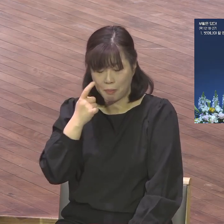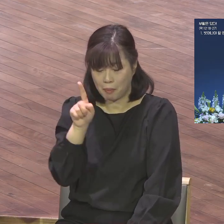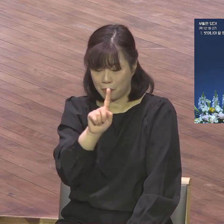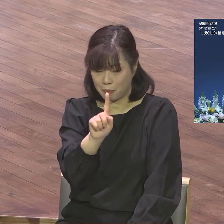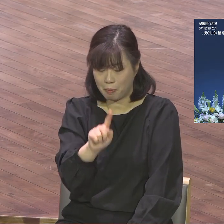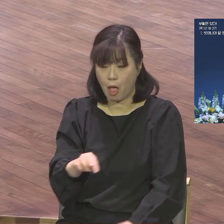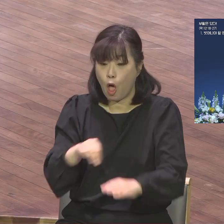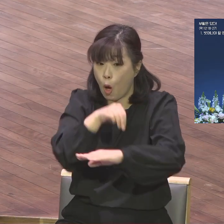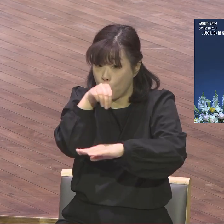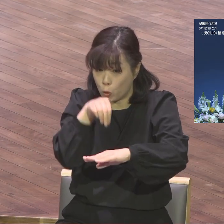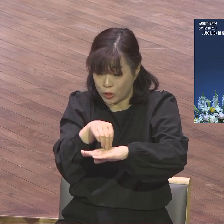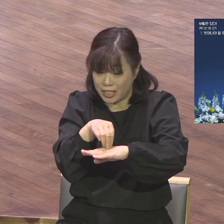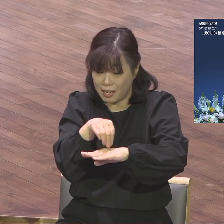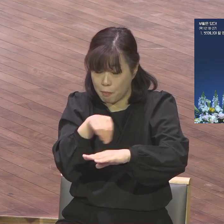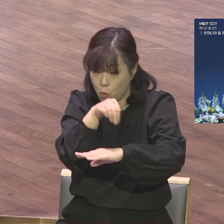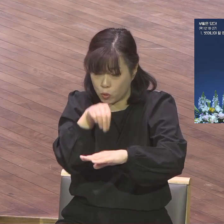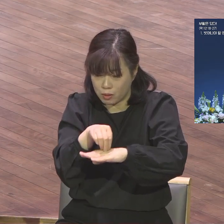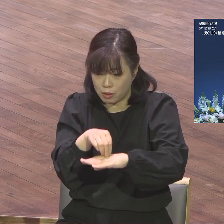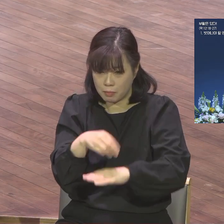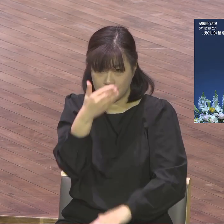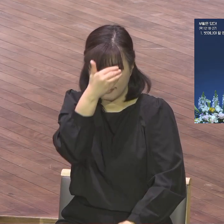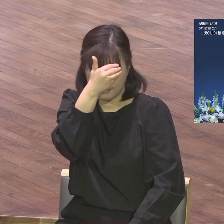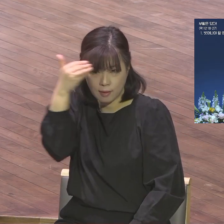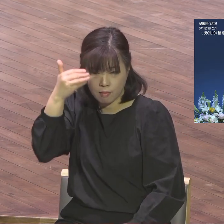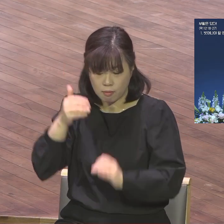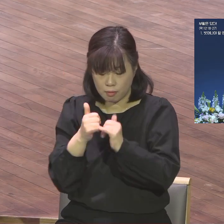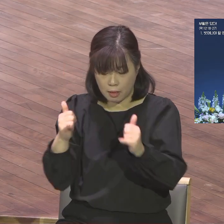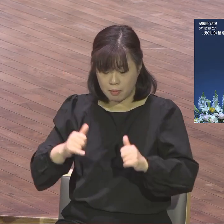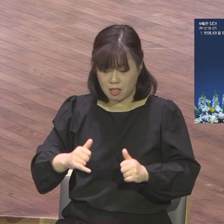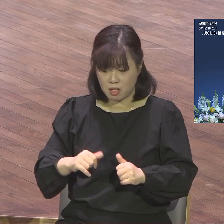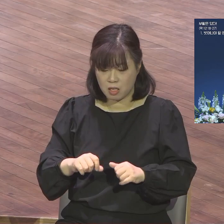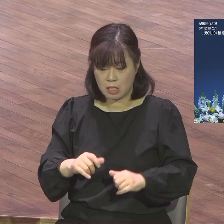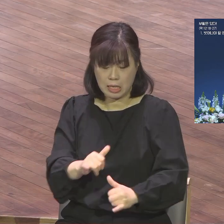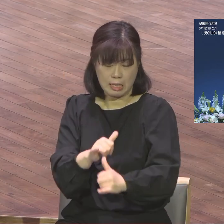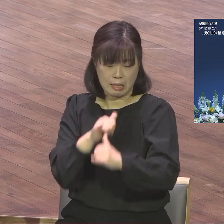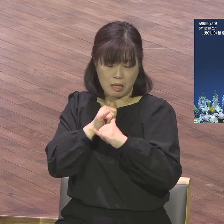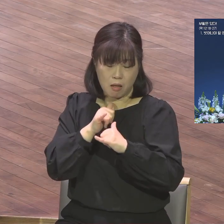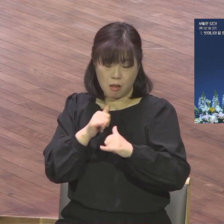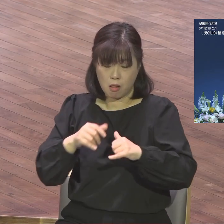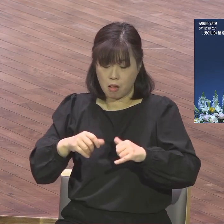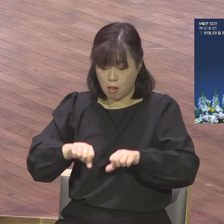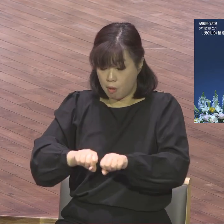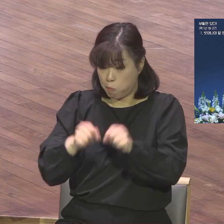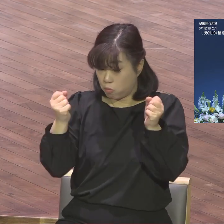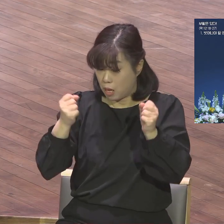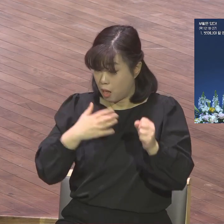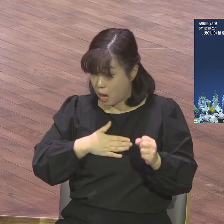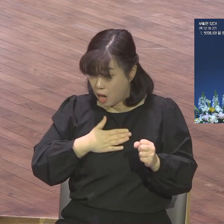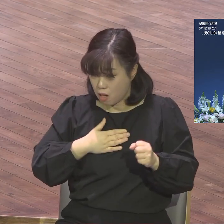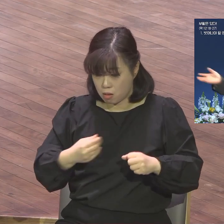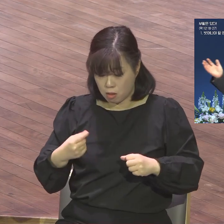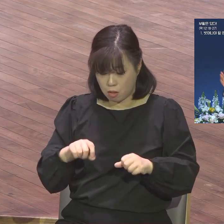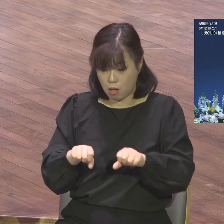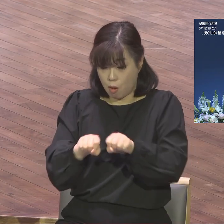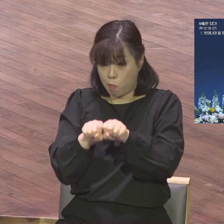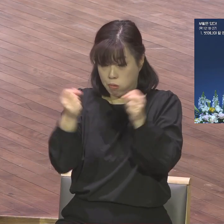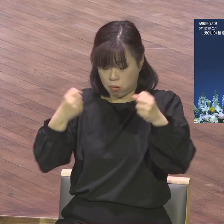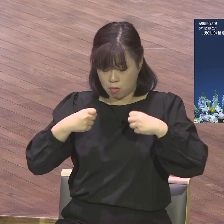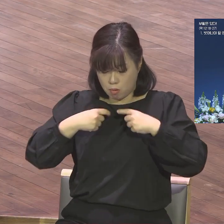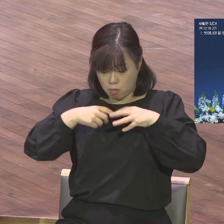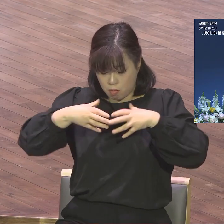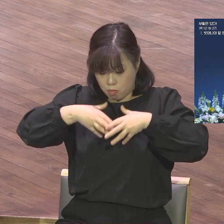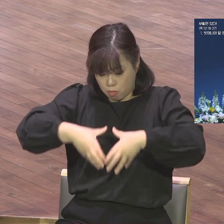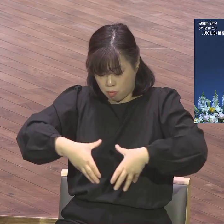집회할 때는요 무슨 게 폭탄 몸에다 자살 폭탄 딱 장치하고 들어가서 중간에 터뜨려 버리면 거의 다 죽어